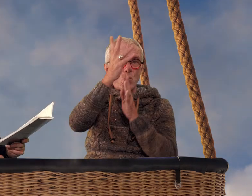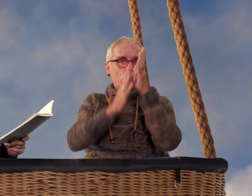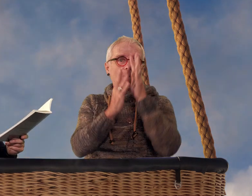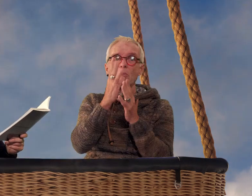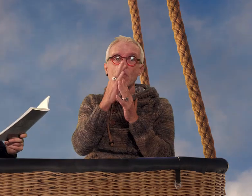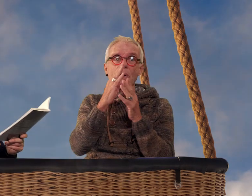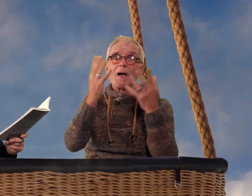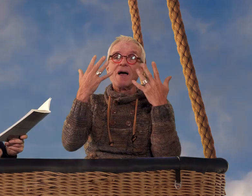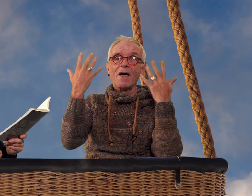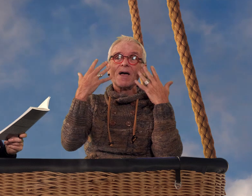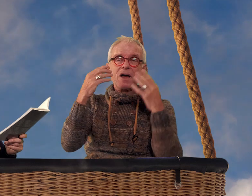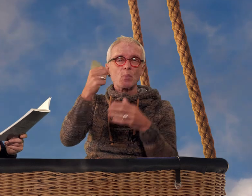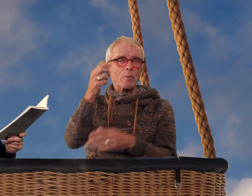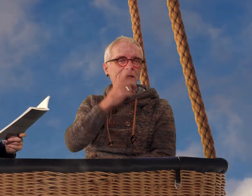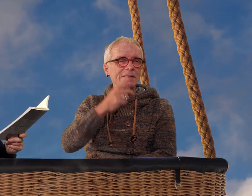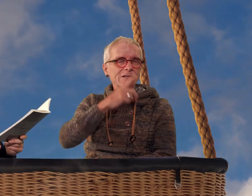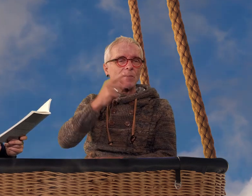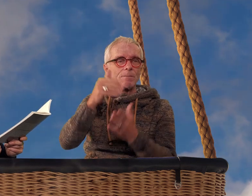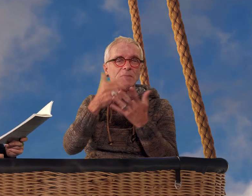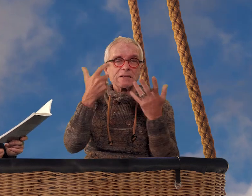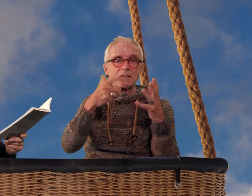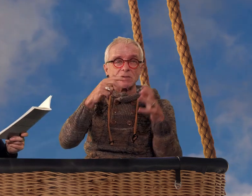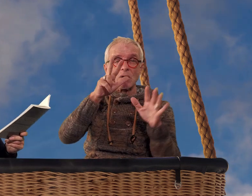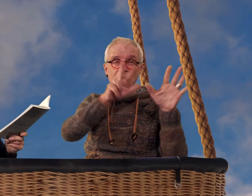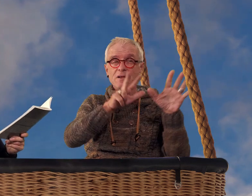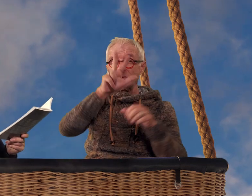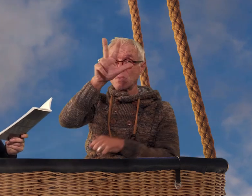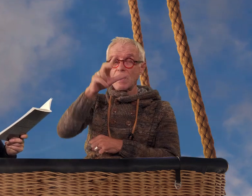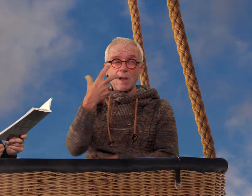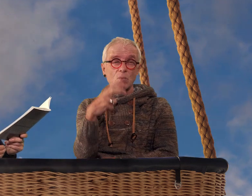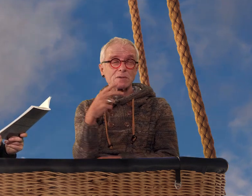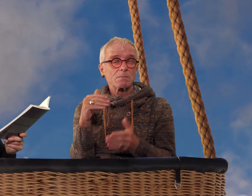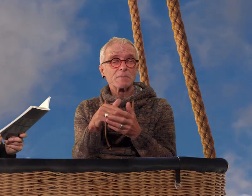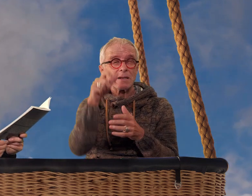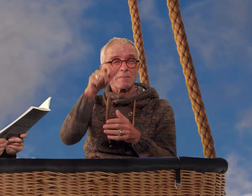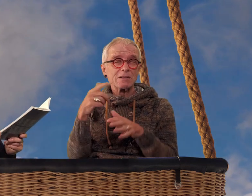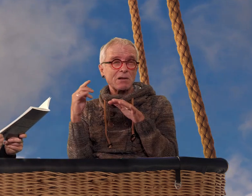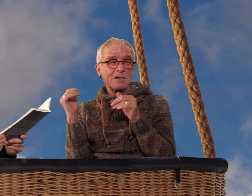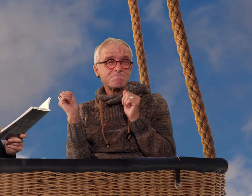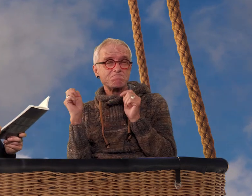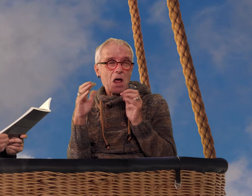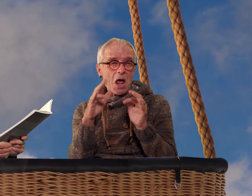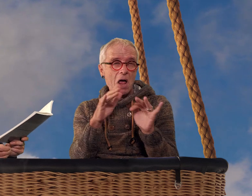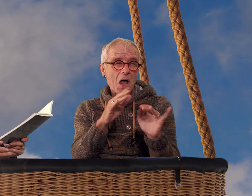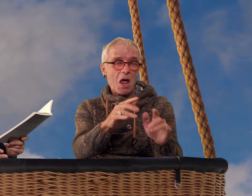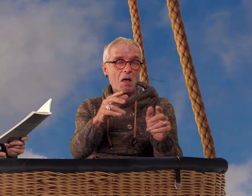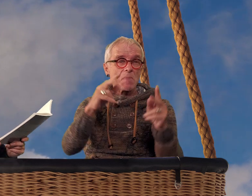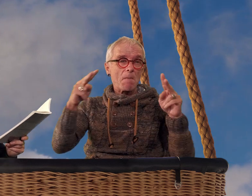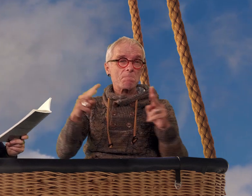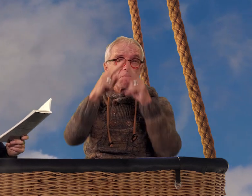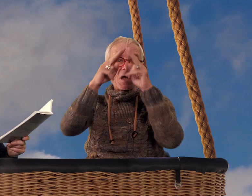Le 1er décembre 1783, 300 000 spectateurs s'écrasaient autour des tuileries.